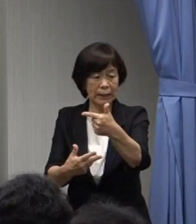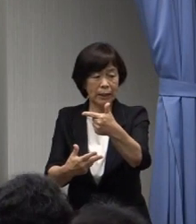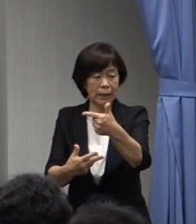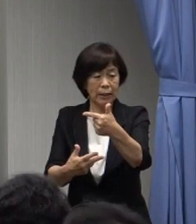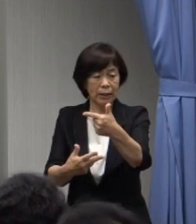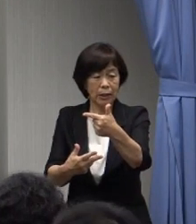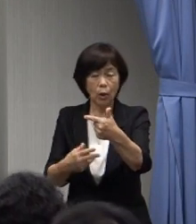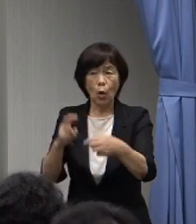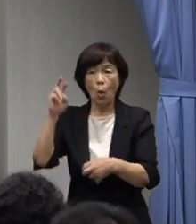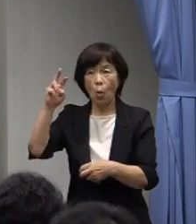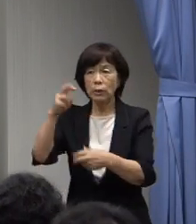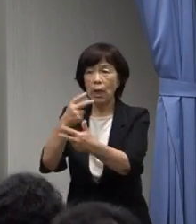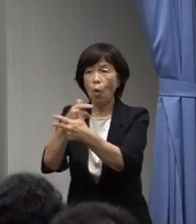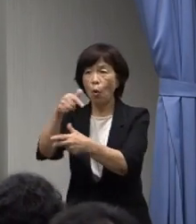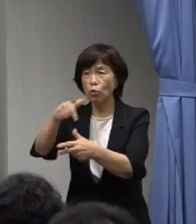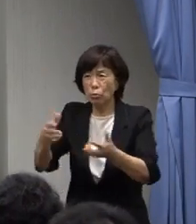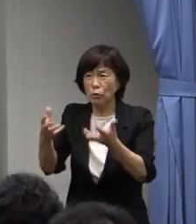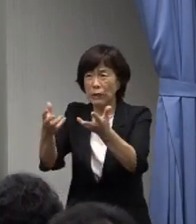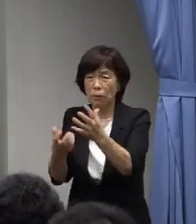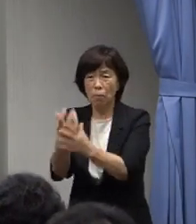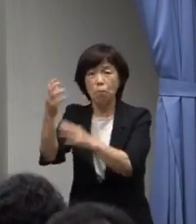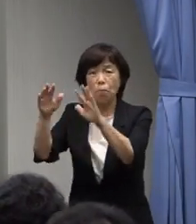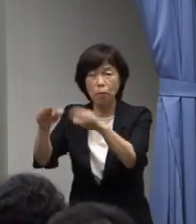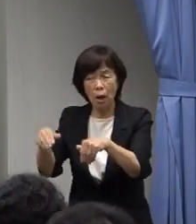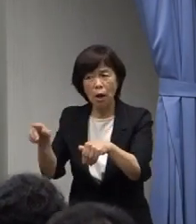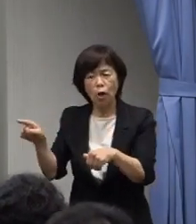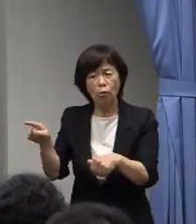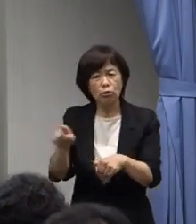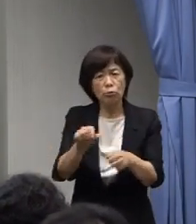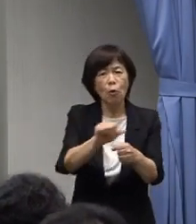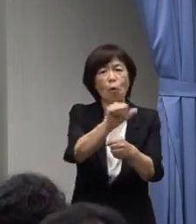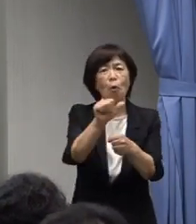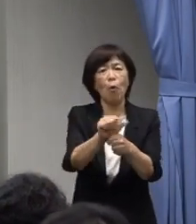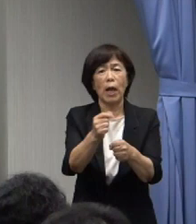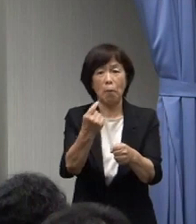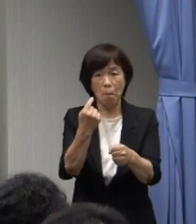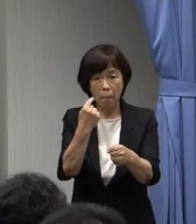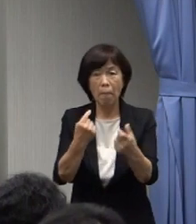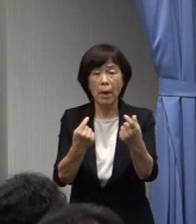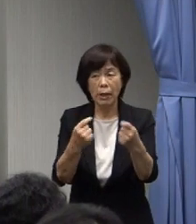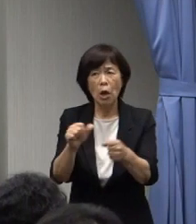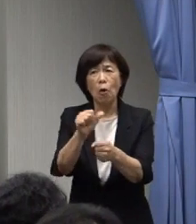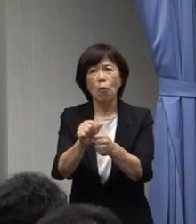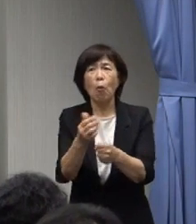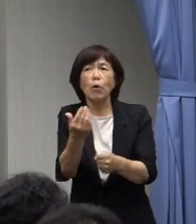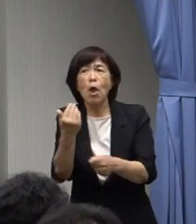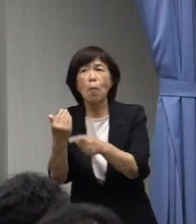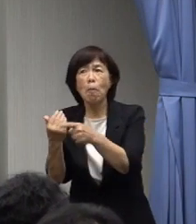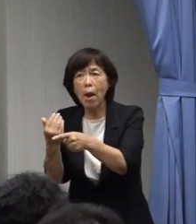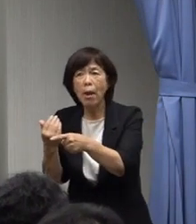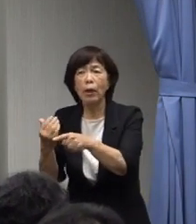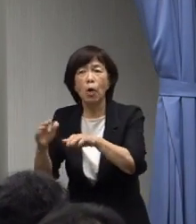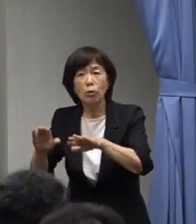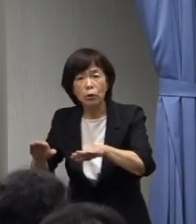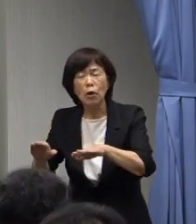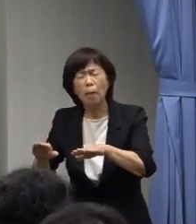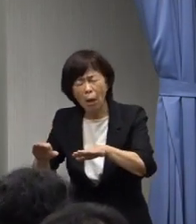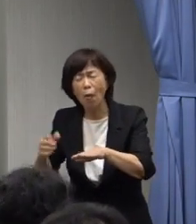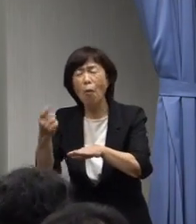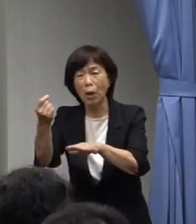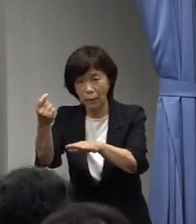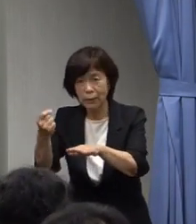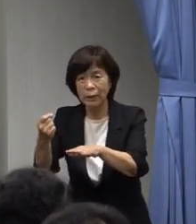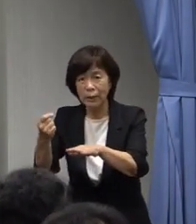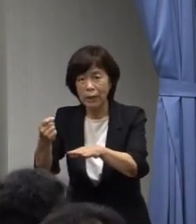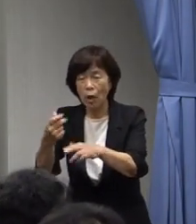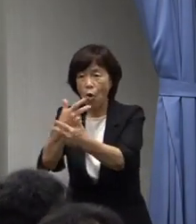大阪北部地震が発生をいたしました。まもなく5年目を迎えます。5年前の、ちょうど今頃ですね、北部地